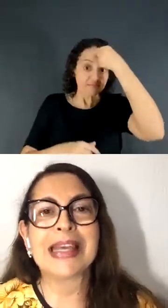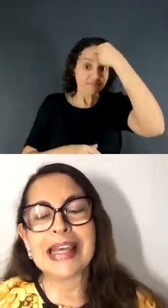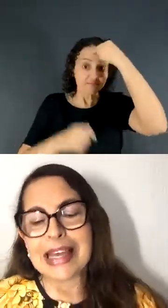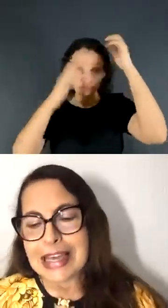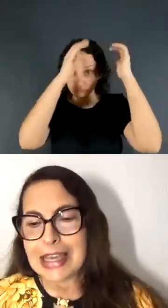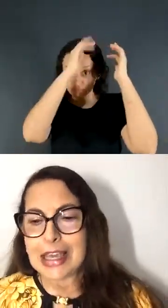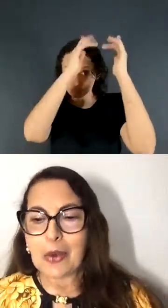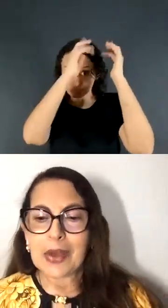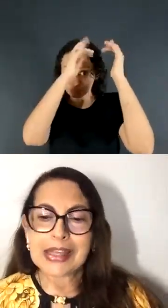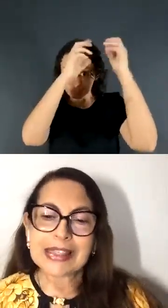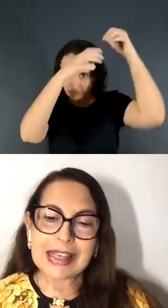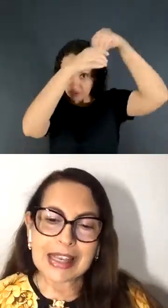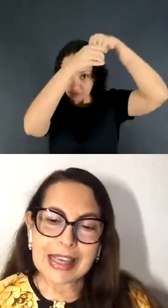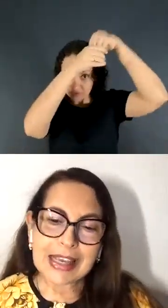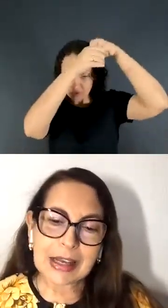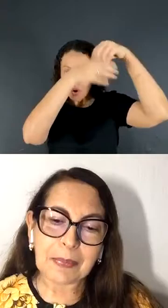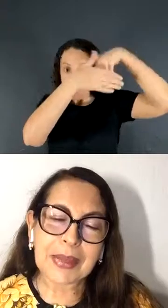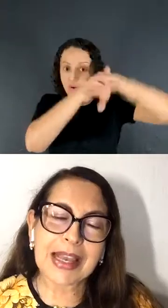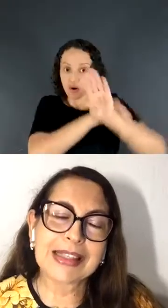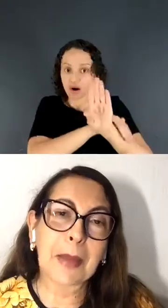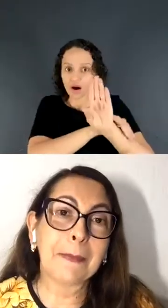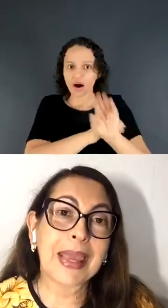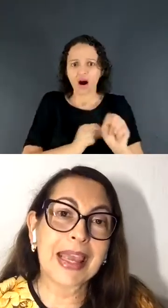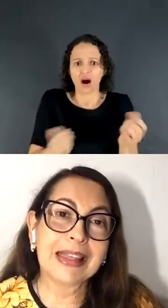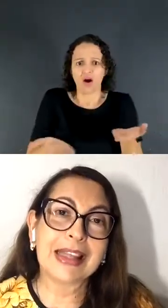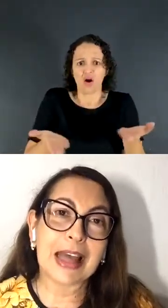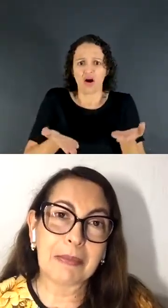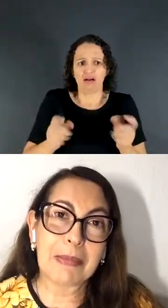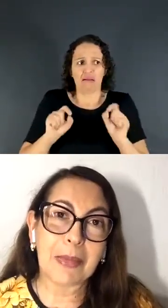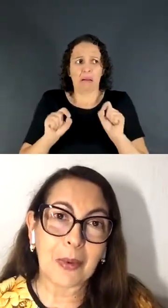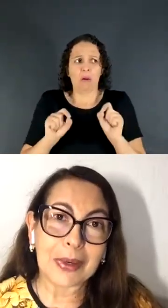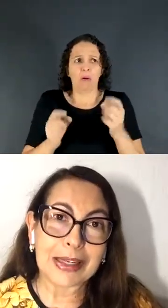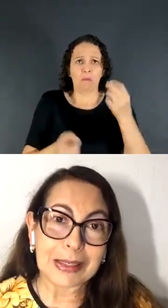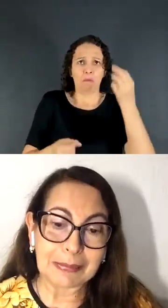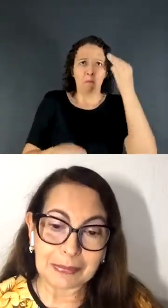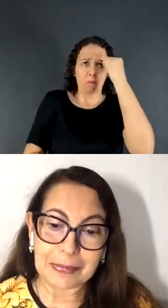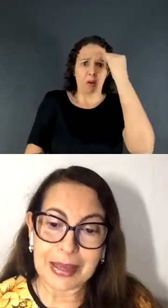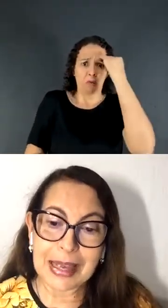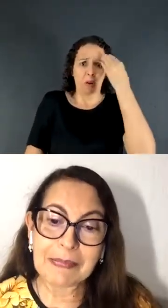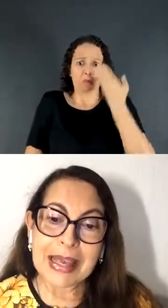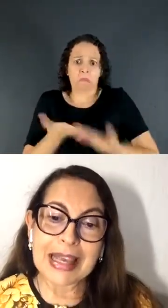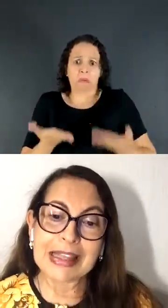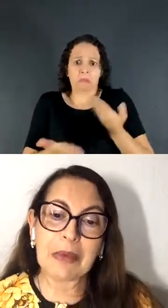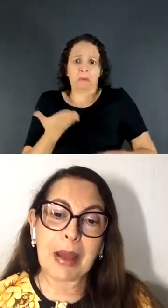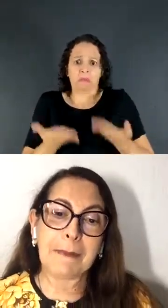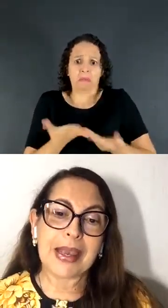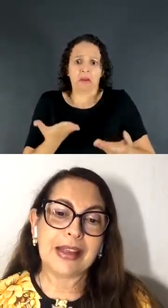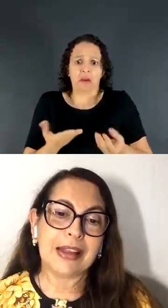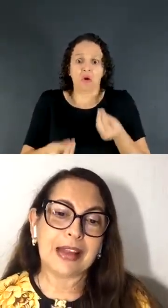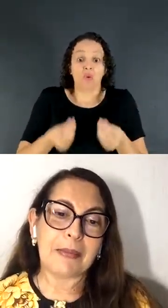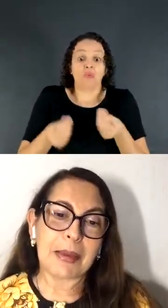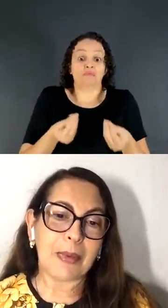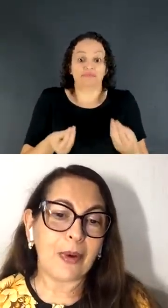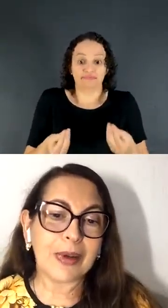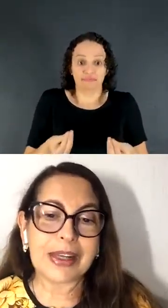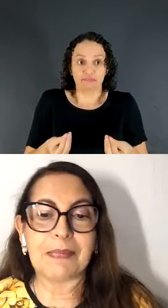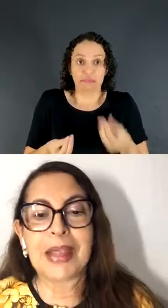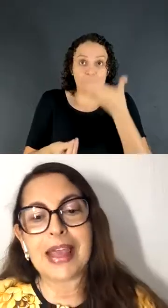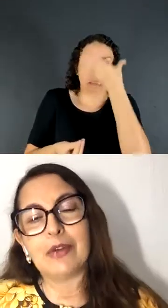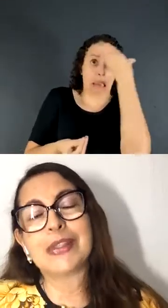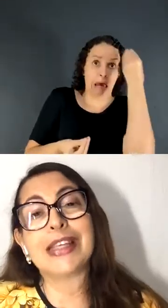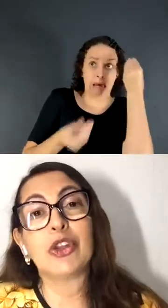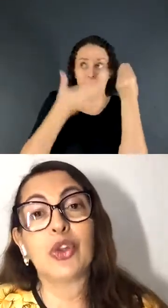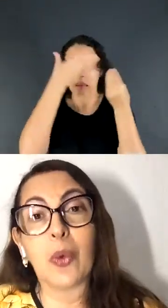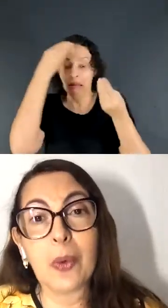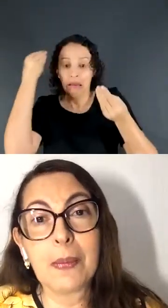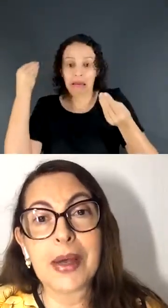é? E o que seria essa perda da memória, né? Então, a perda da memória